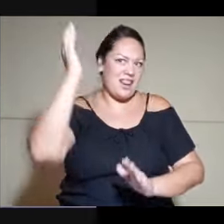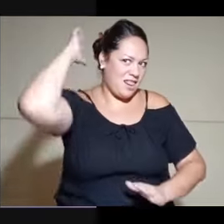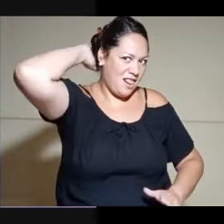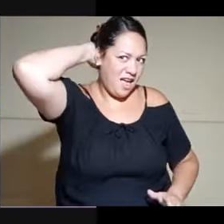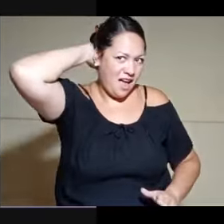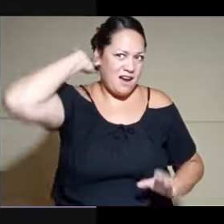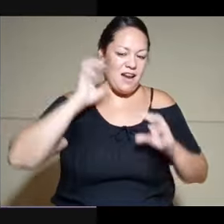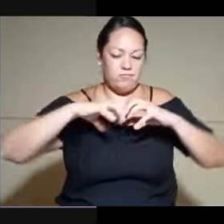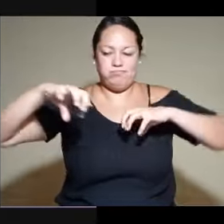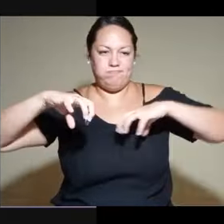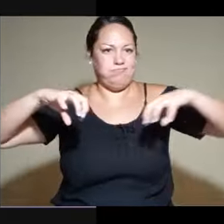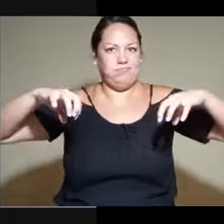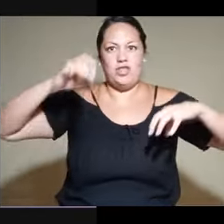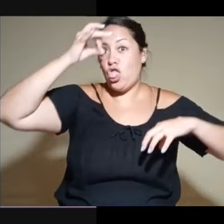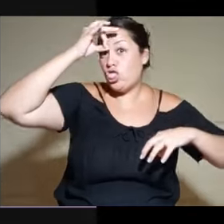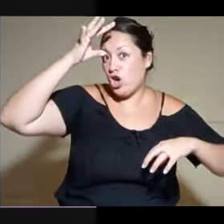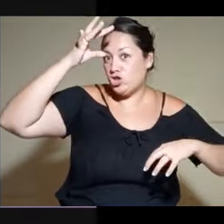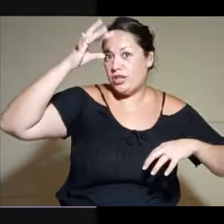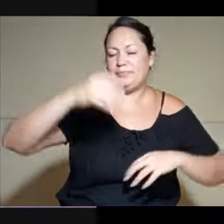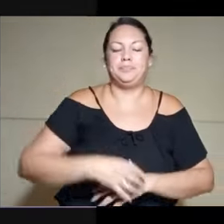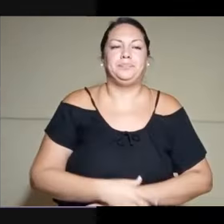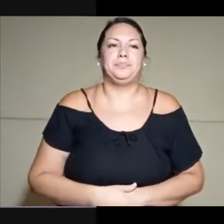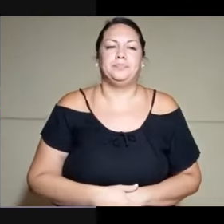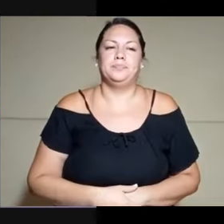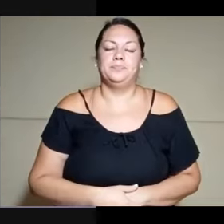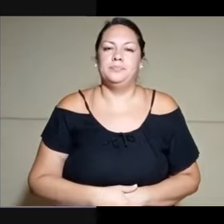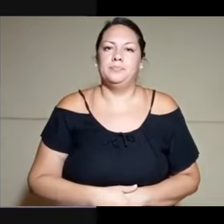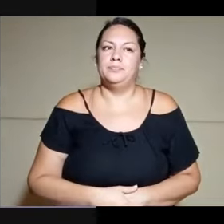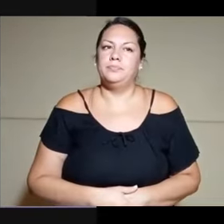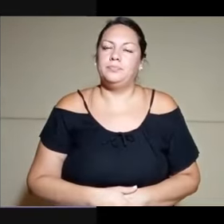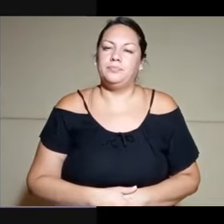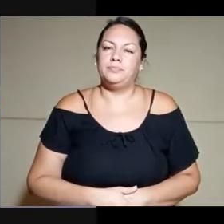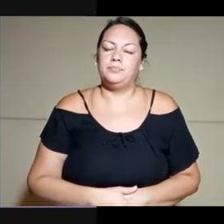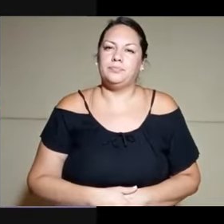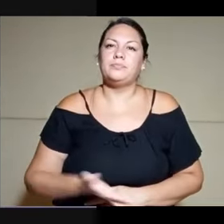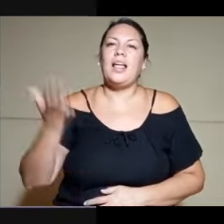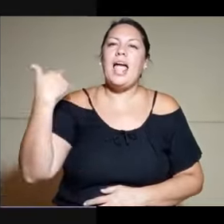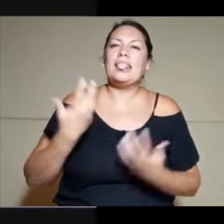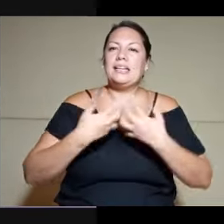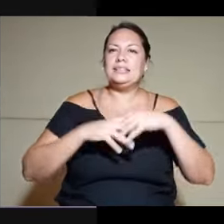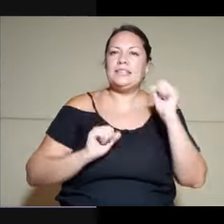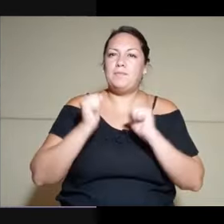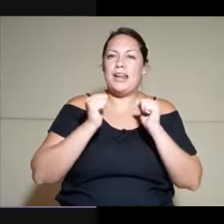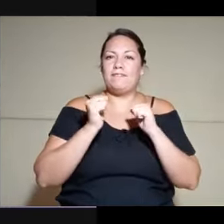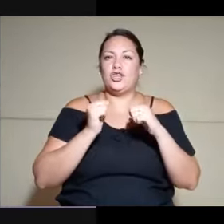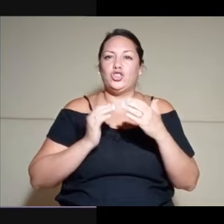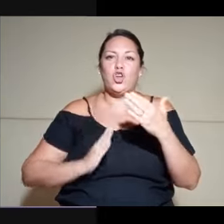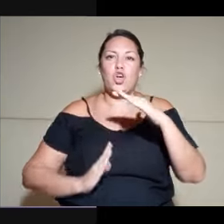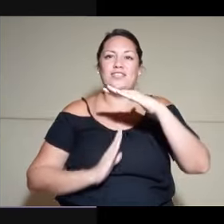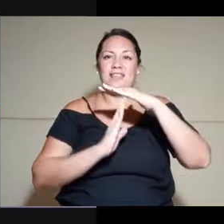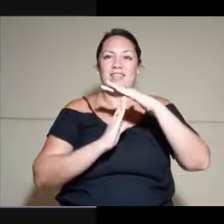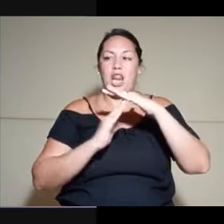espinales que nacen en la médula y salen hacia afuera y llegan hasta la mano, que esos son los nervios raquídeos o espinales. Acuérdense la